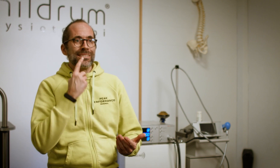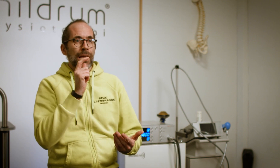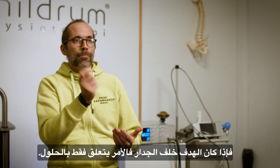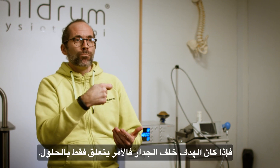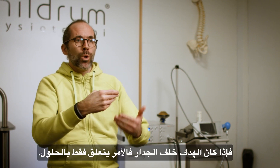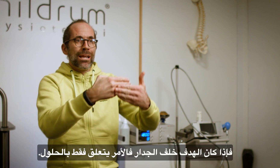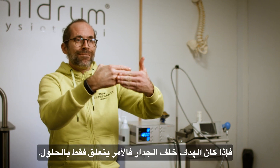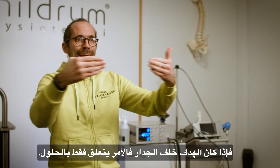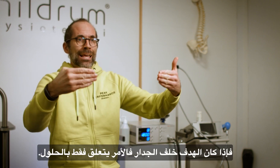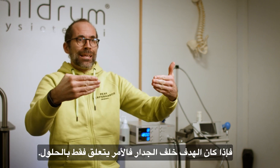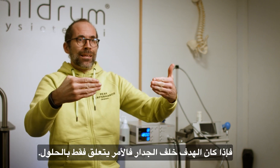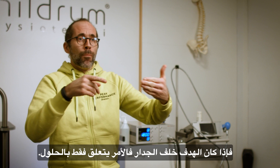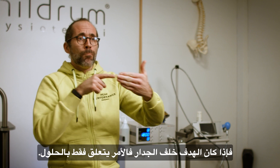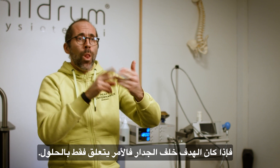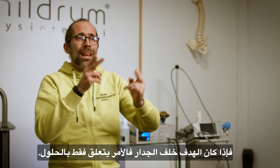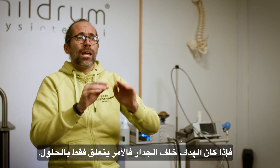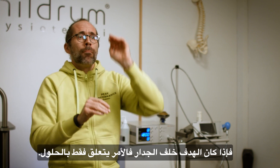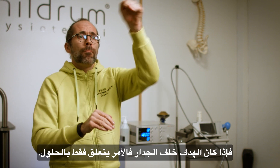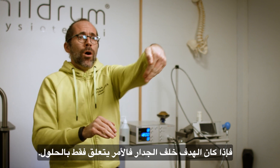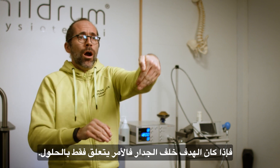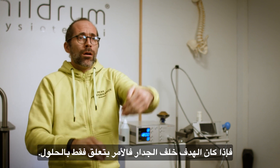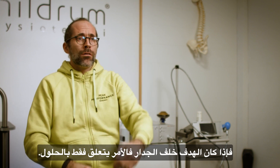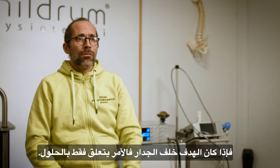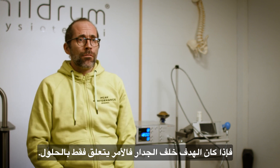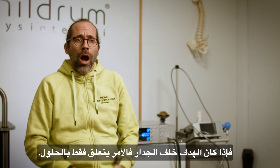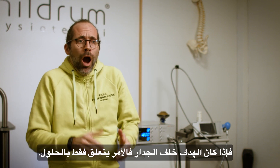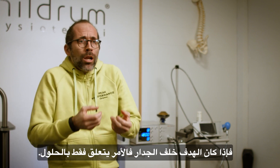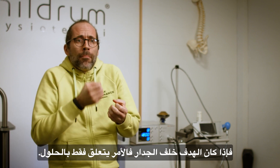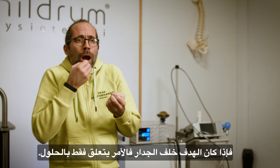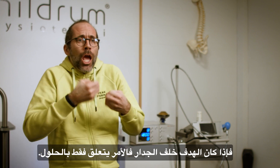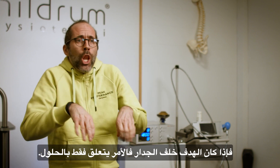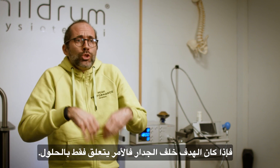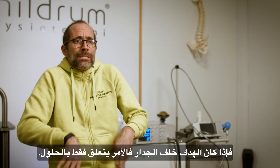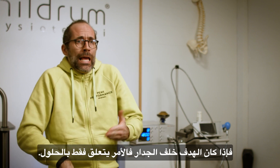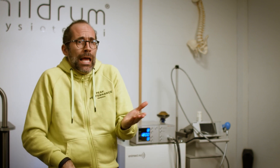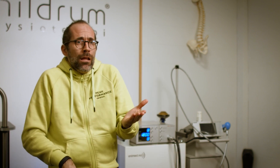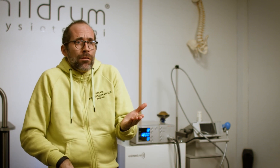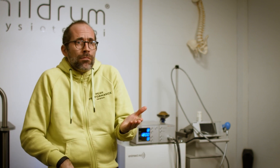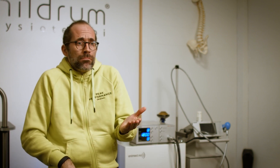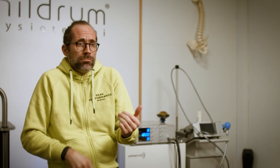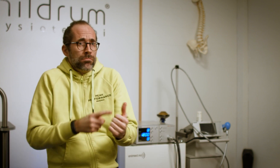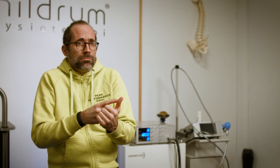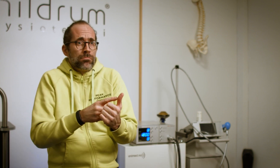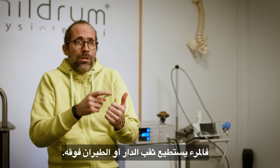ما معنى هذا؟ فإذا كان الهدف خلف الجدار فالأمر يتعلق فقط بالحلول.